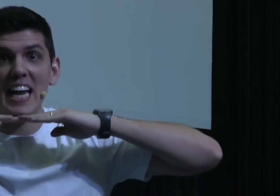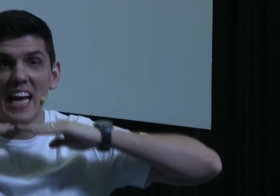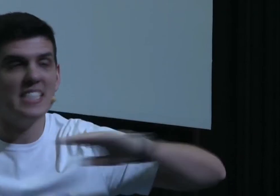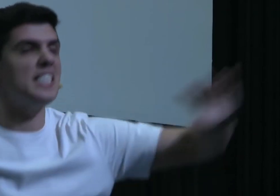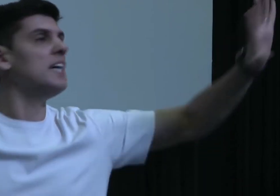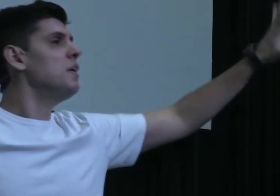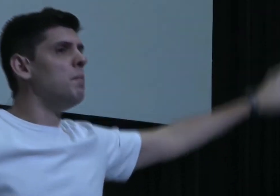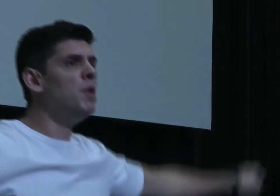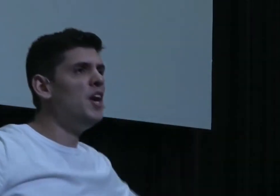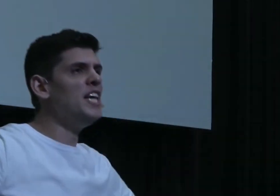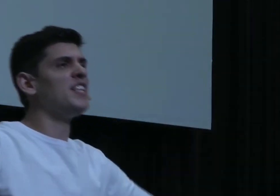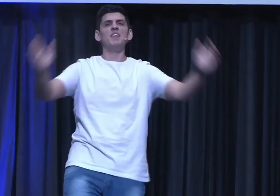naquele que me fortalece.